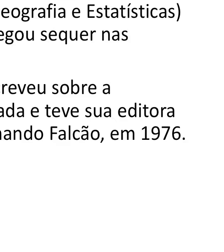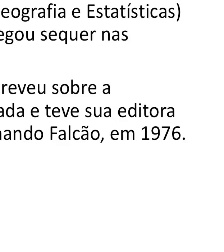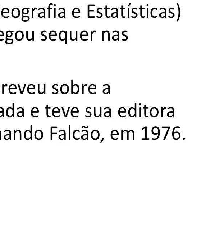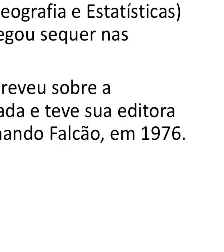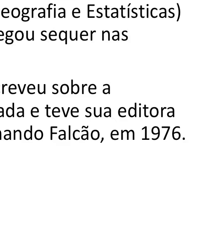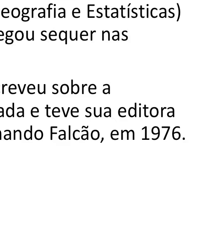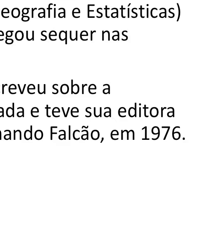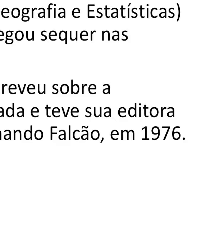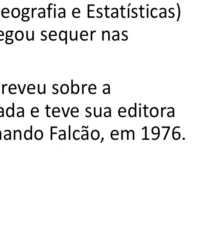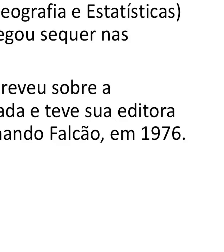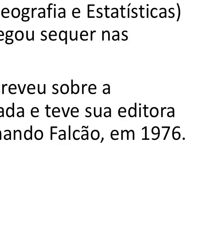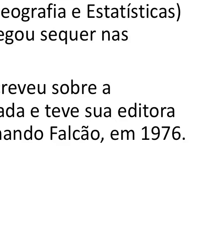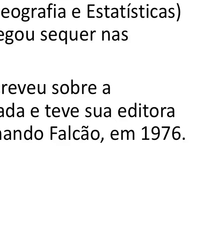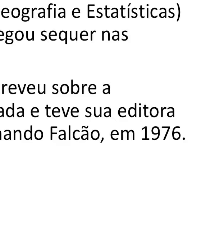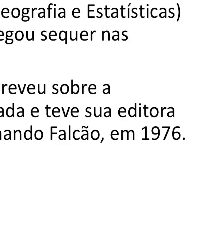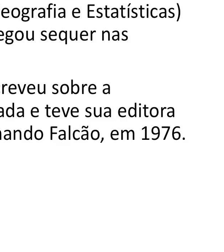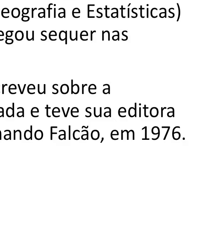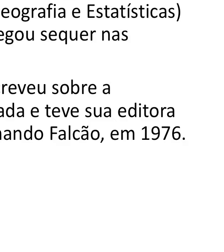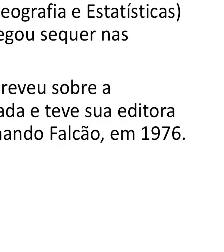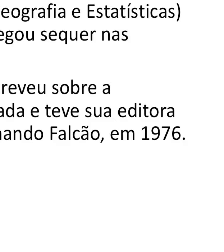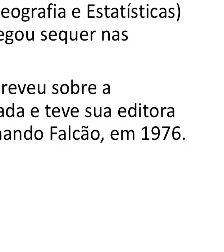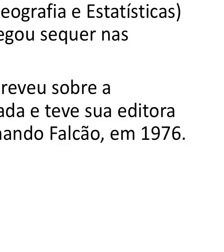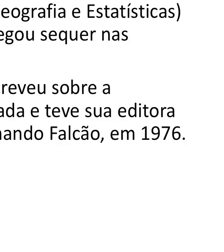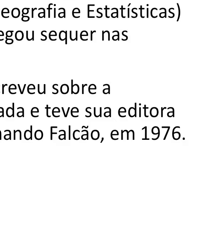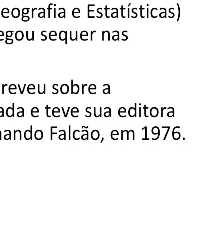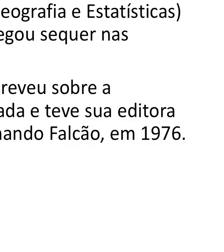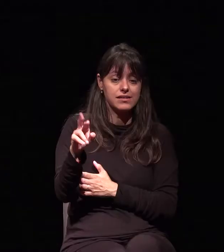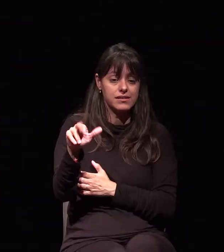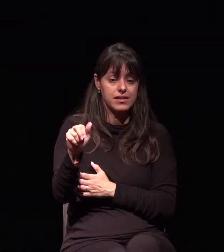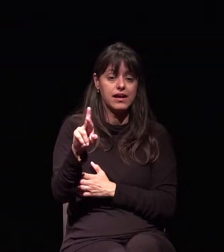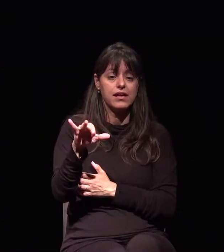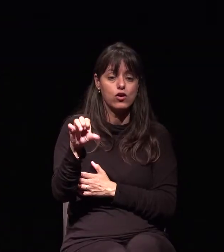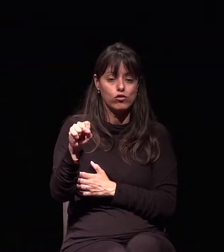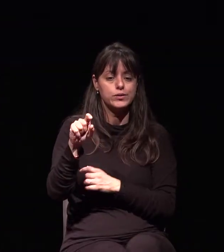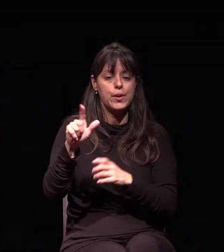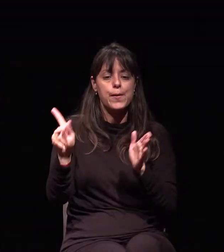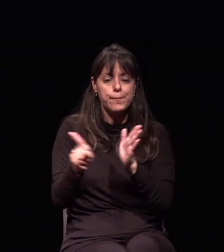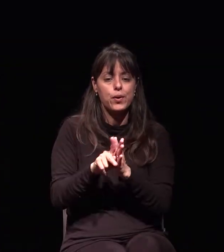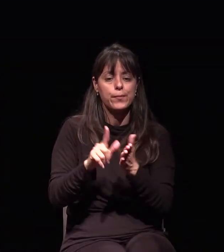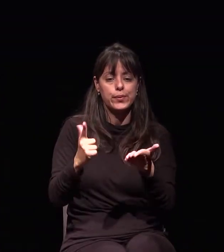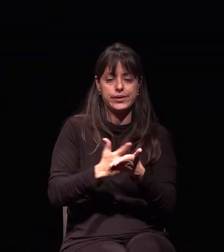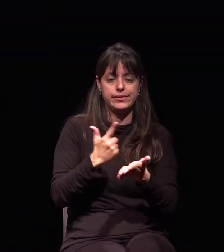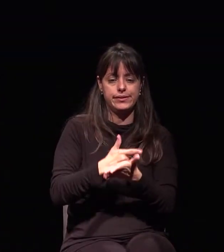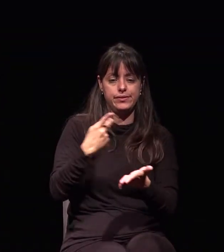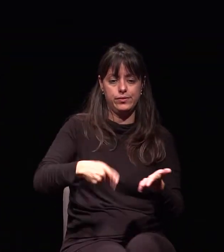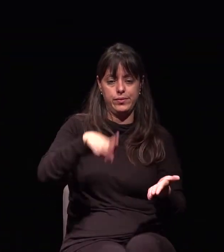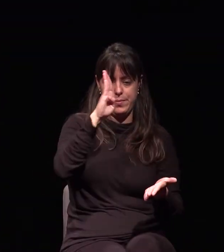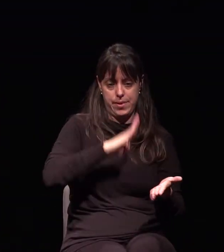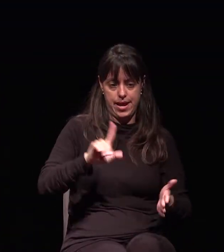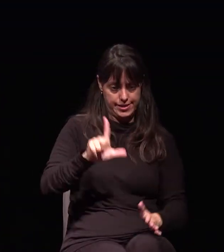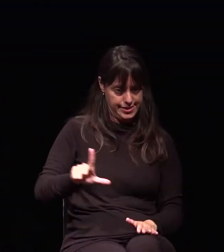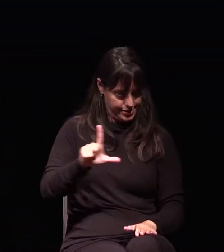considera a Cassandra Rios como fazendo parte da literatura brasileira, mas ela faz